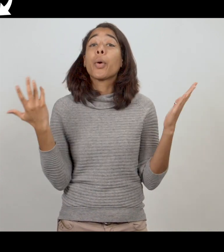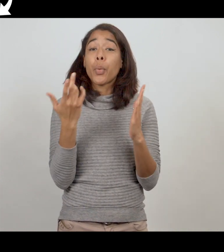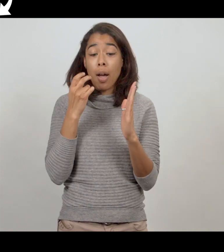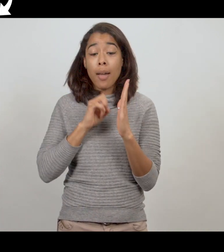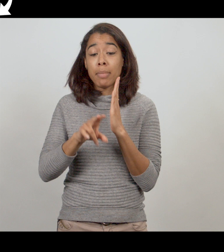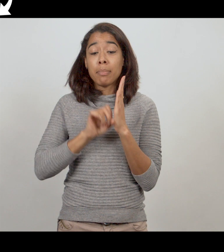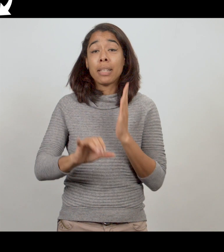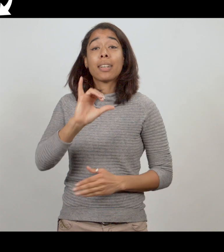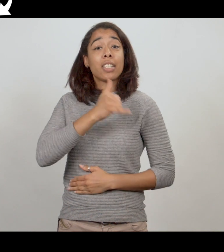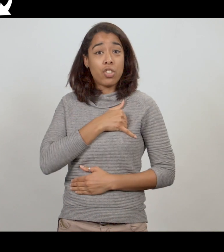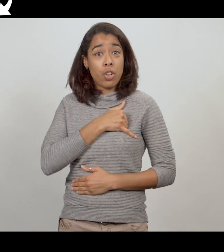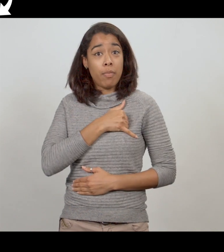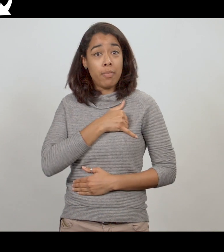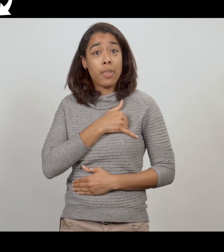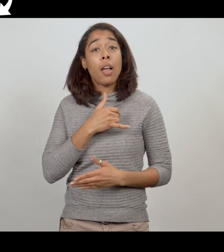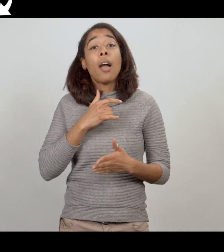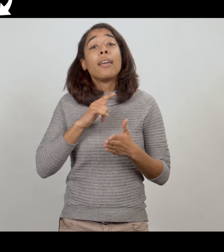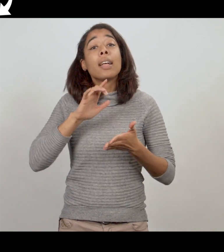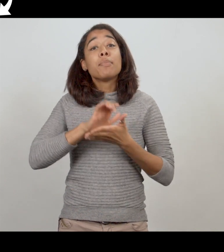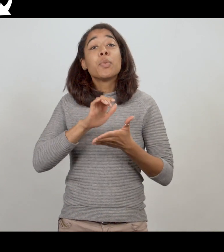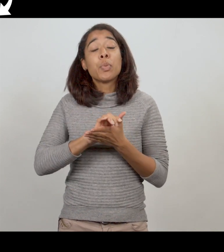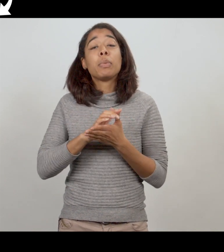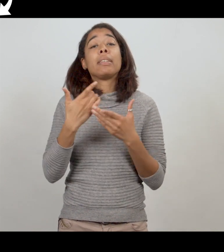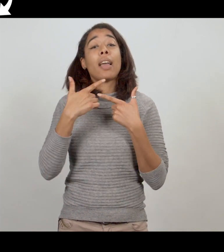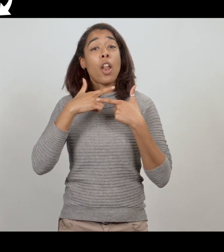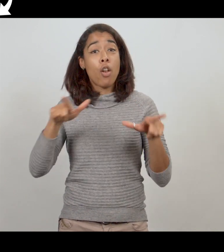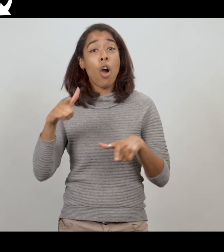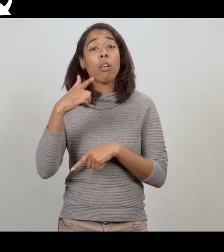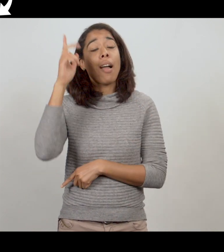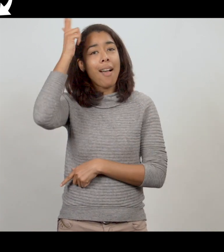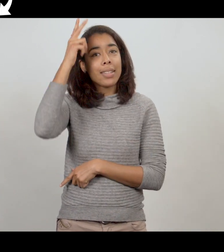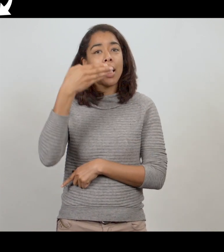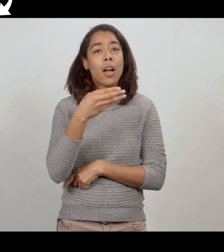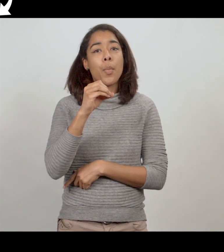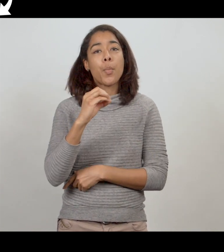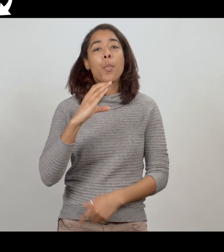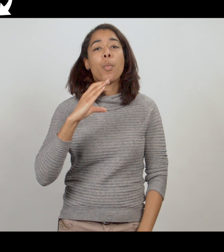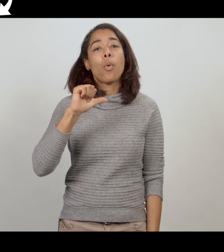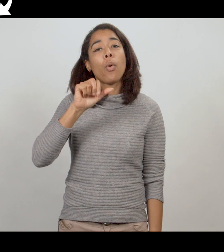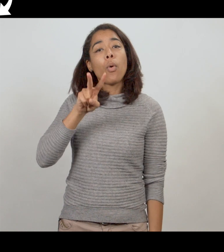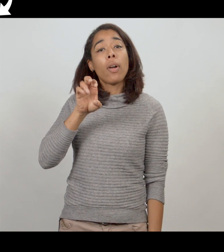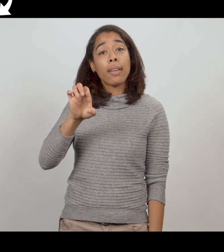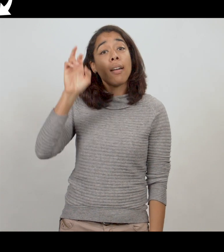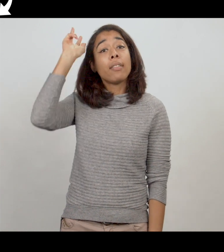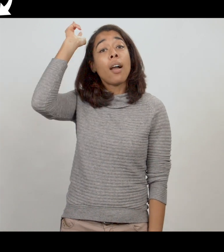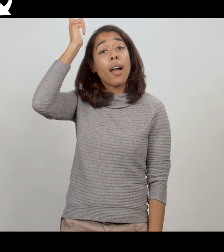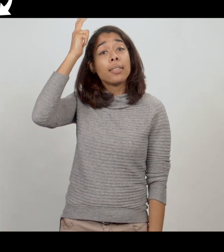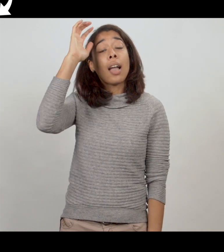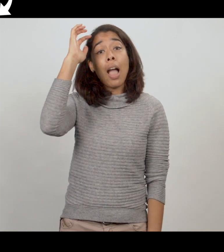fut l'Évangile de Jean, publié dans la langue des Indiens Mocaves de l'Amérique du